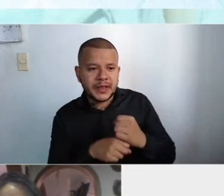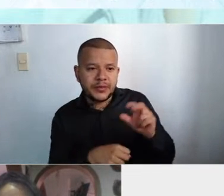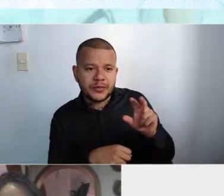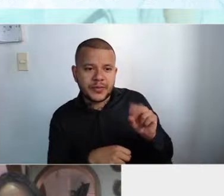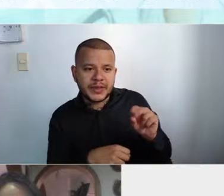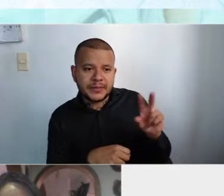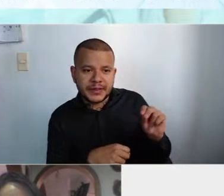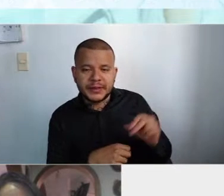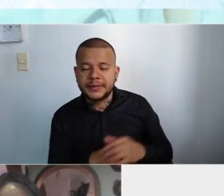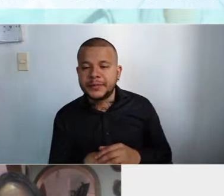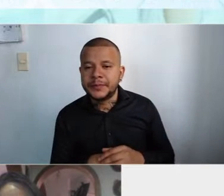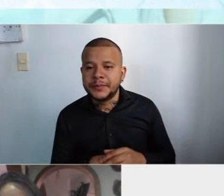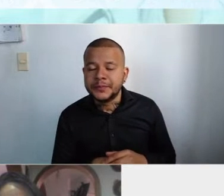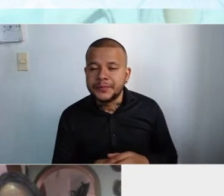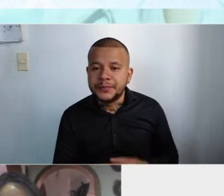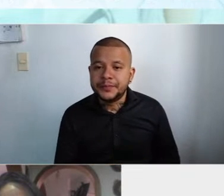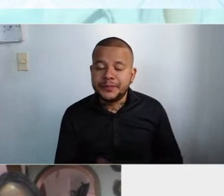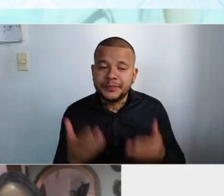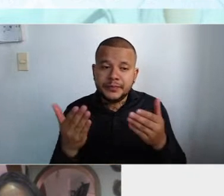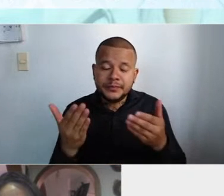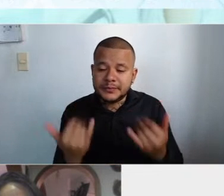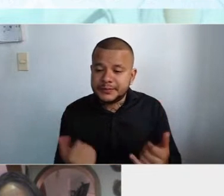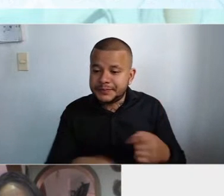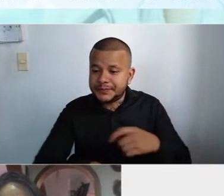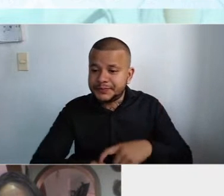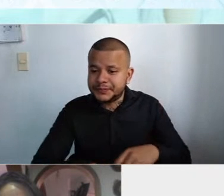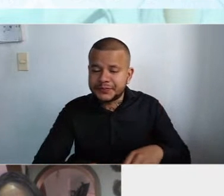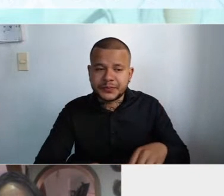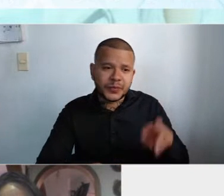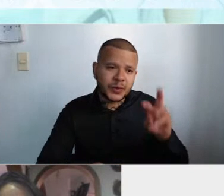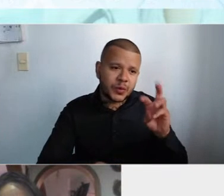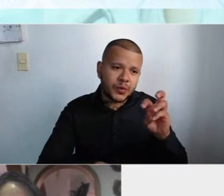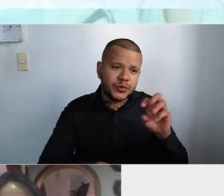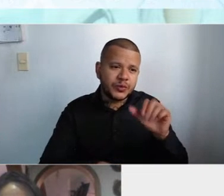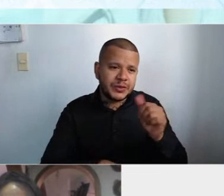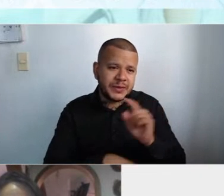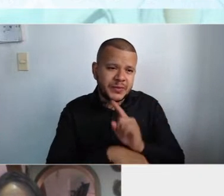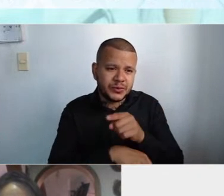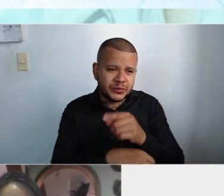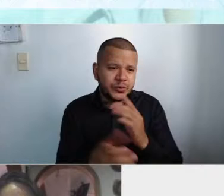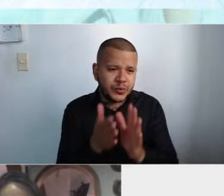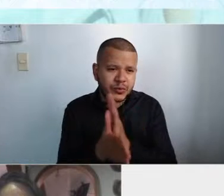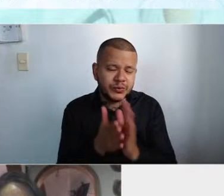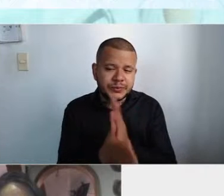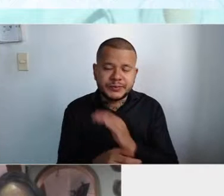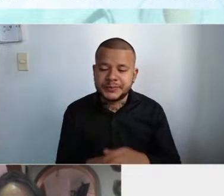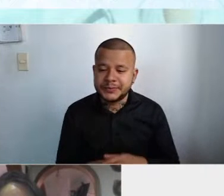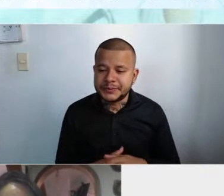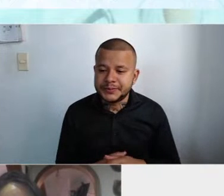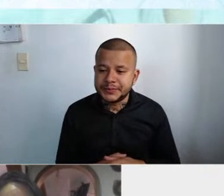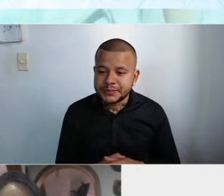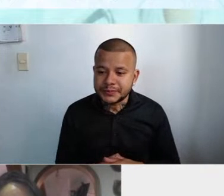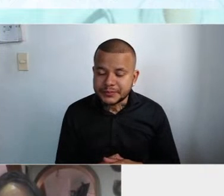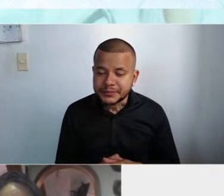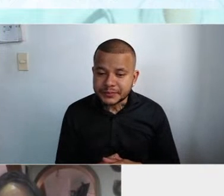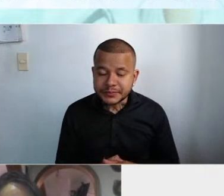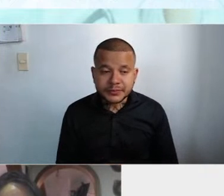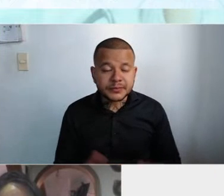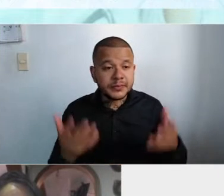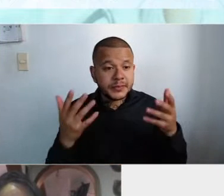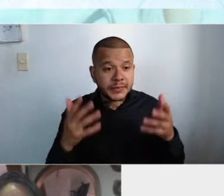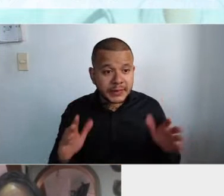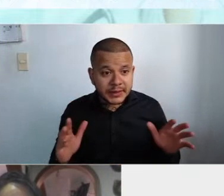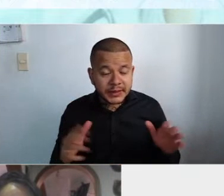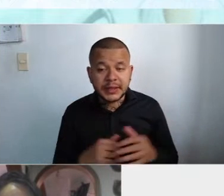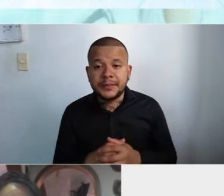Entonces, Yasmín, tenemos más o menos unos 8 o 10 minuticos para que nos cuentes tú, y después, con base en esta información,